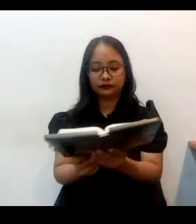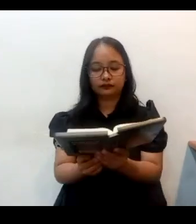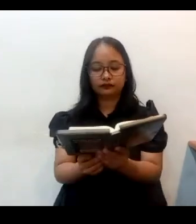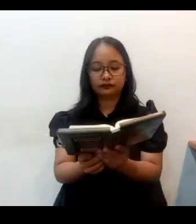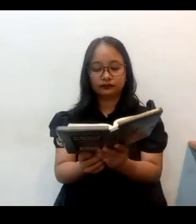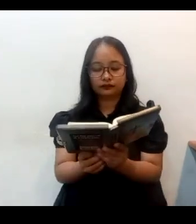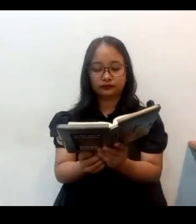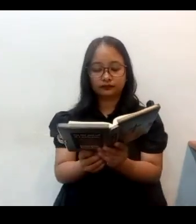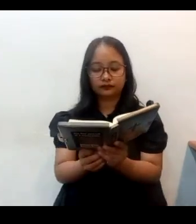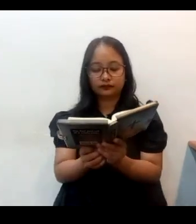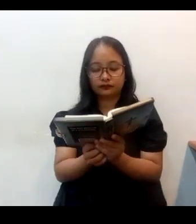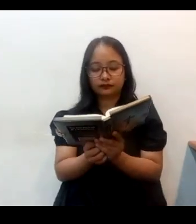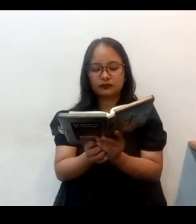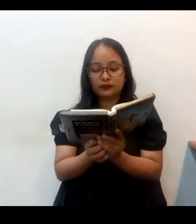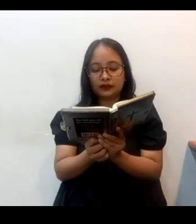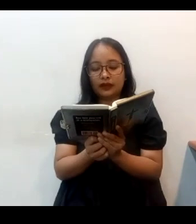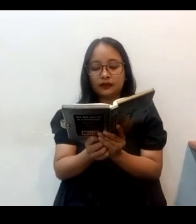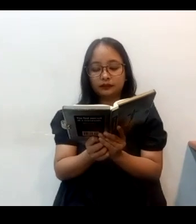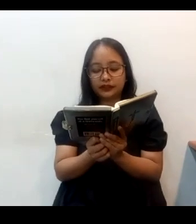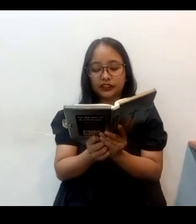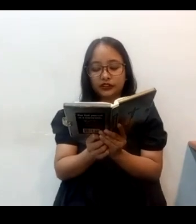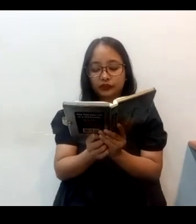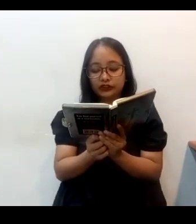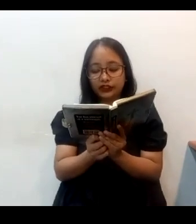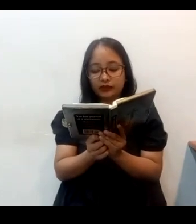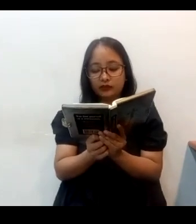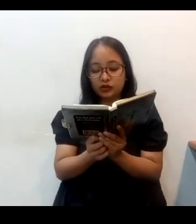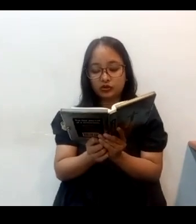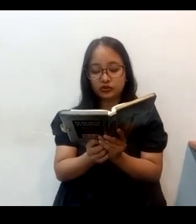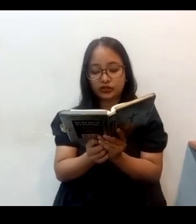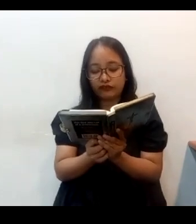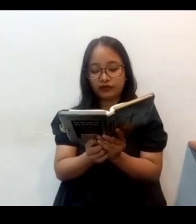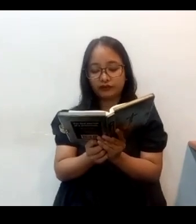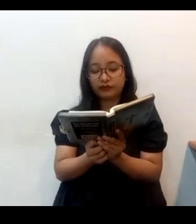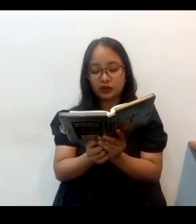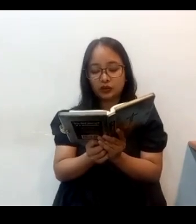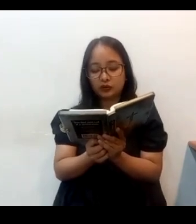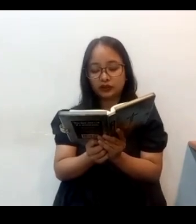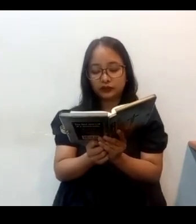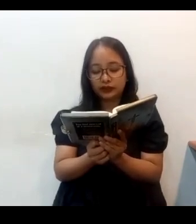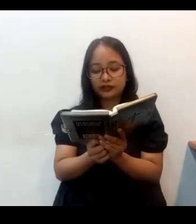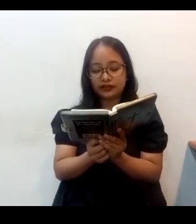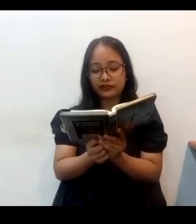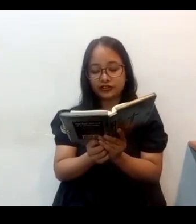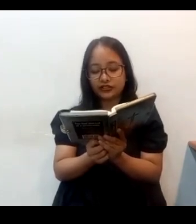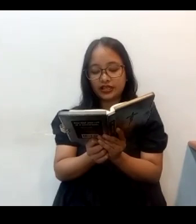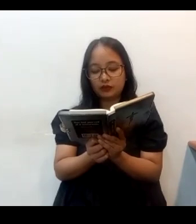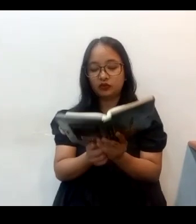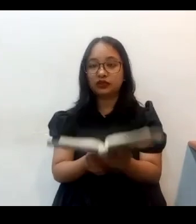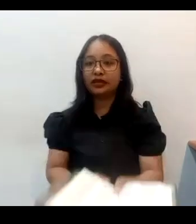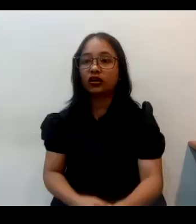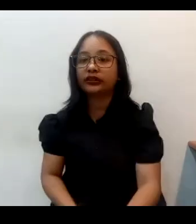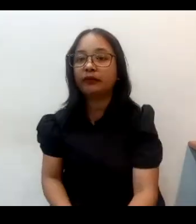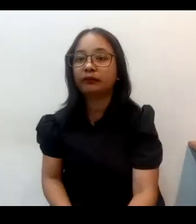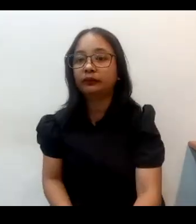22. Let's read it together. 3, 2, 1. Tinutubos ng Panginoon ang buhay ng mga lingkod niya, walang hahatulan sa